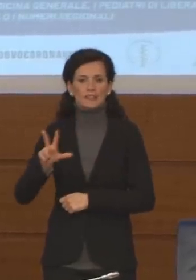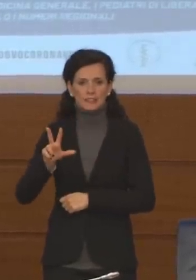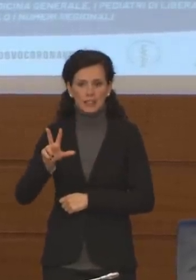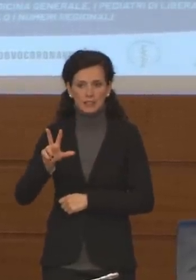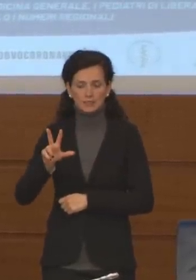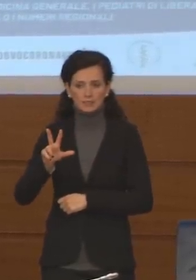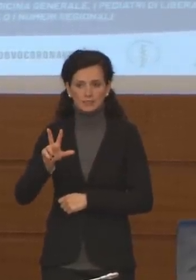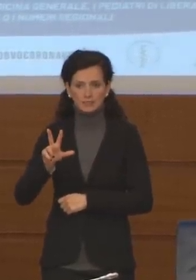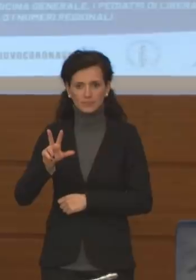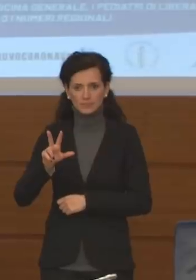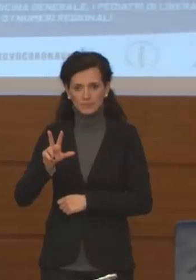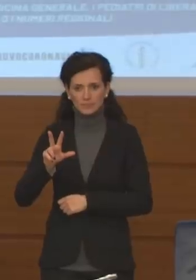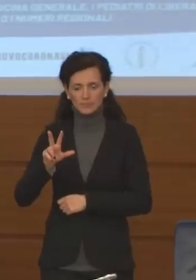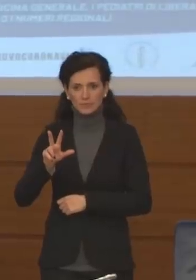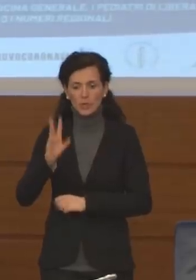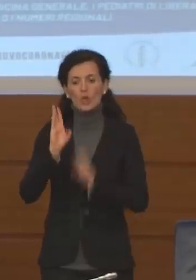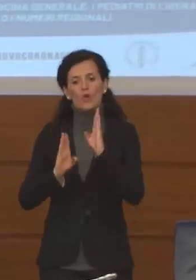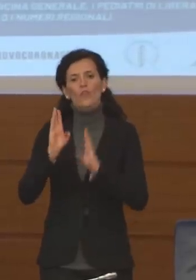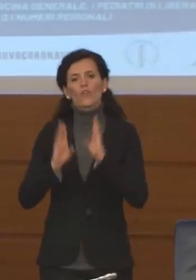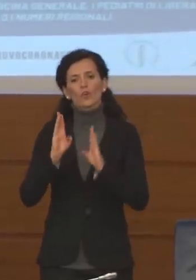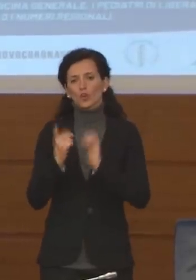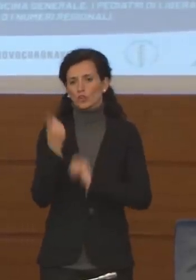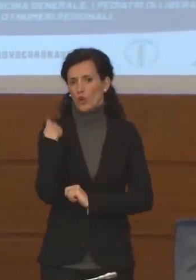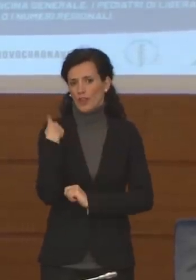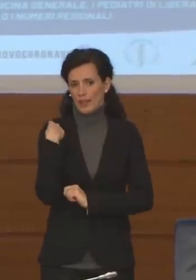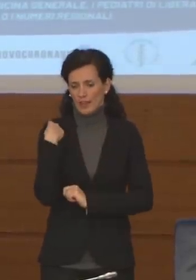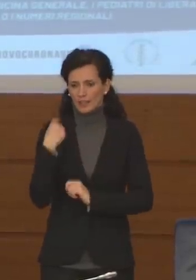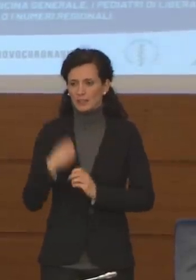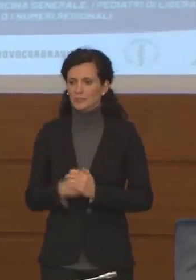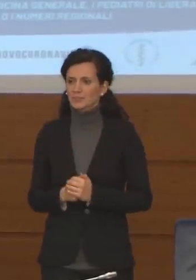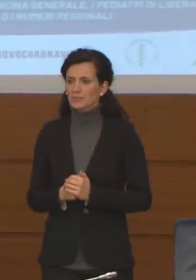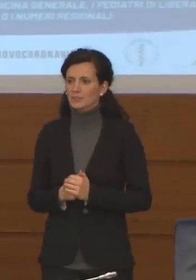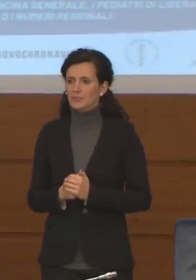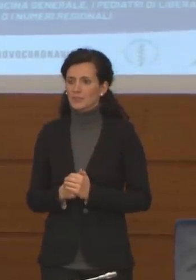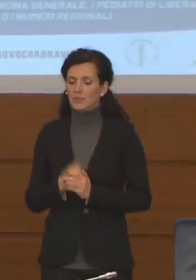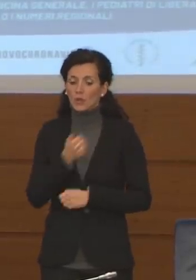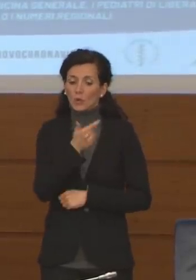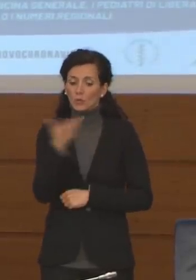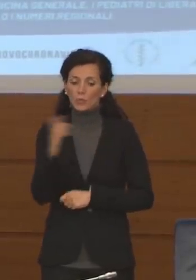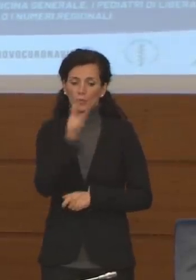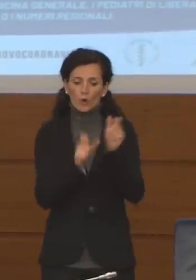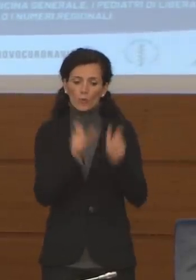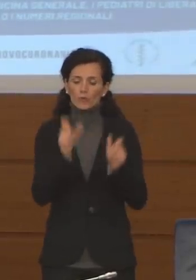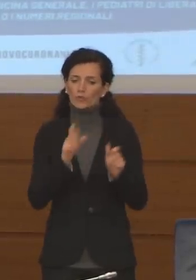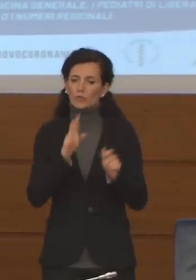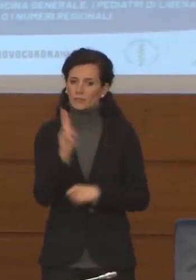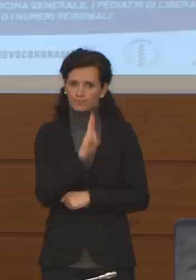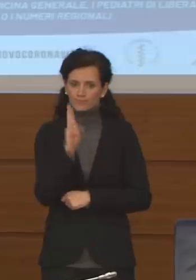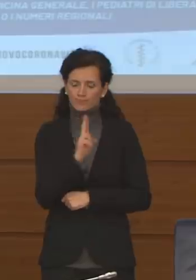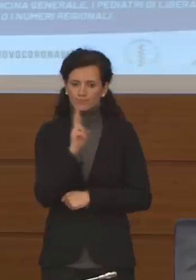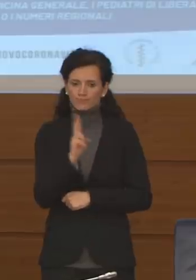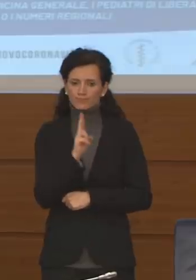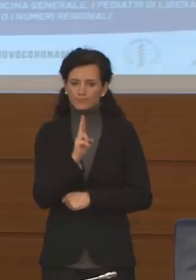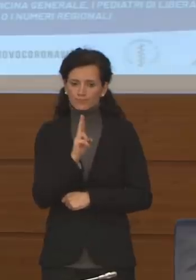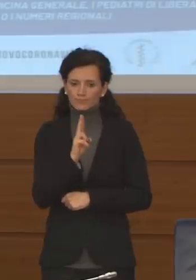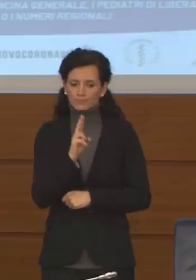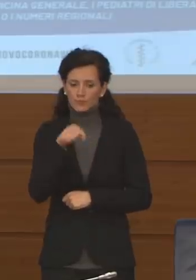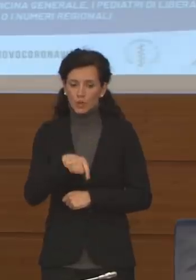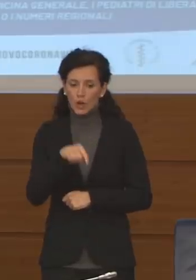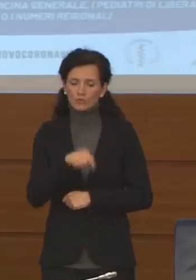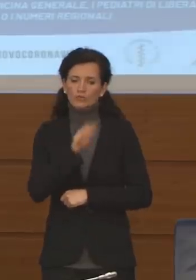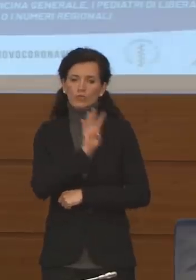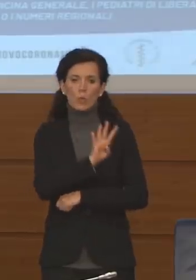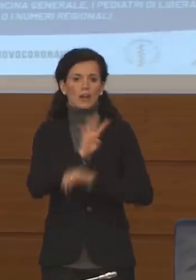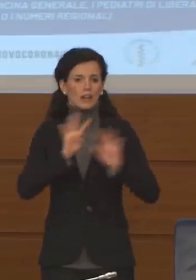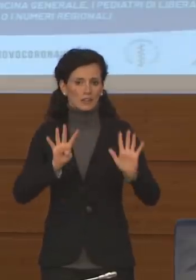rispetto al dato di ieri il numero dei deceduti oggi ha 49